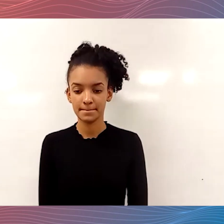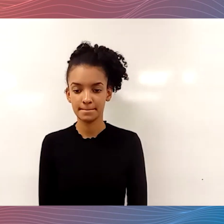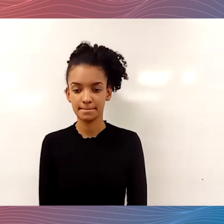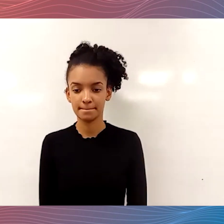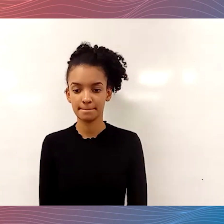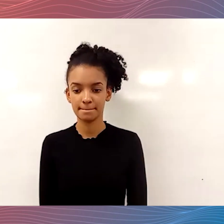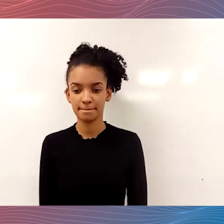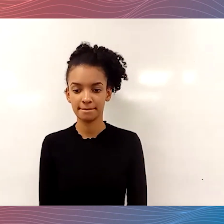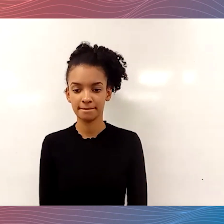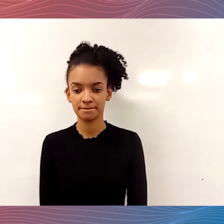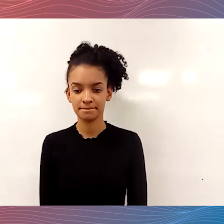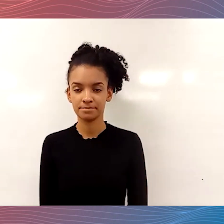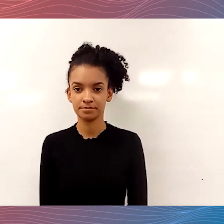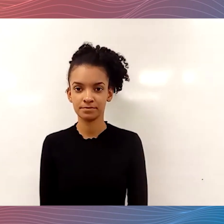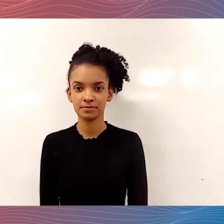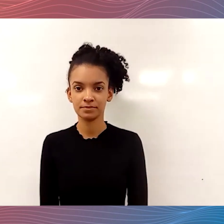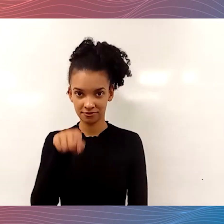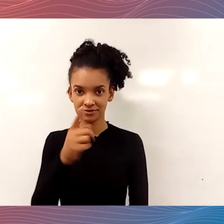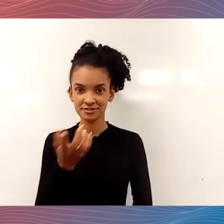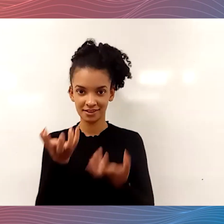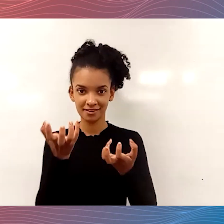Vocês topam?